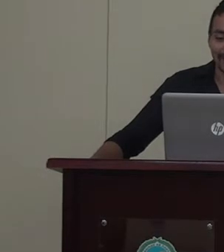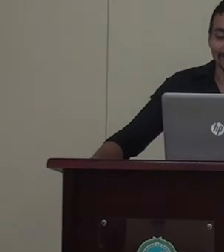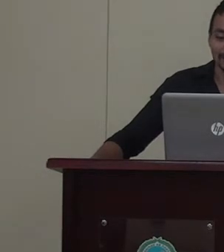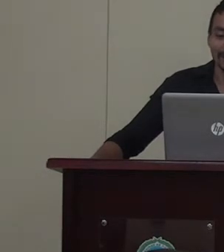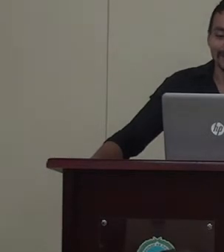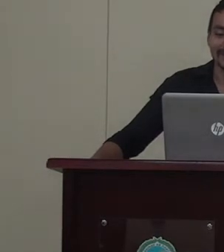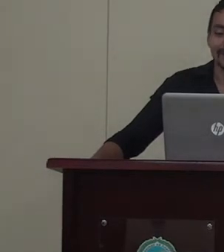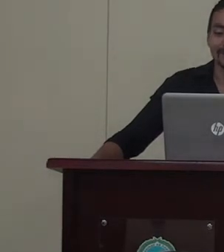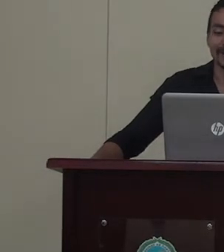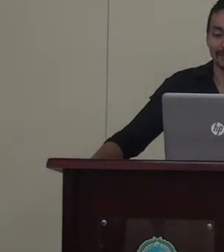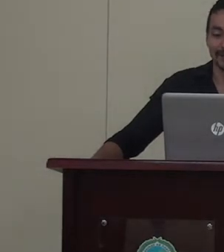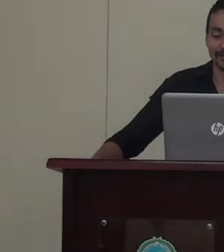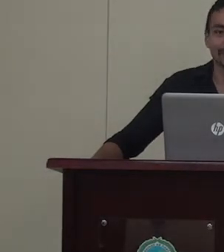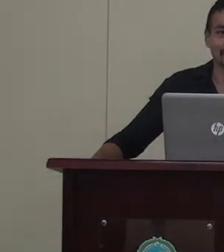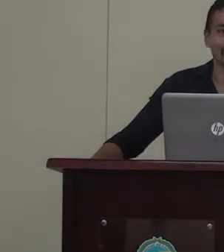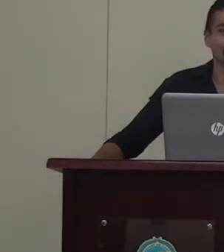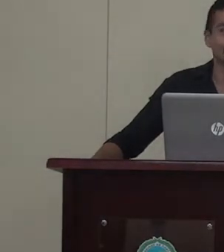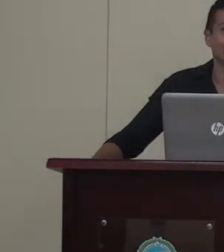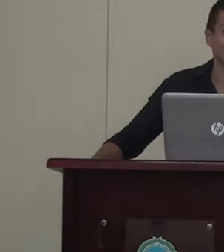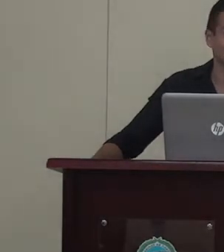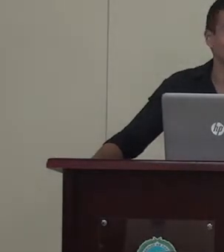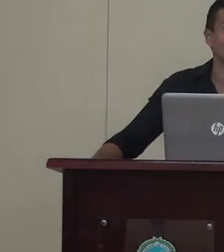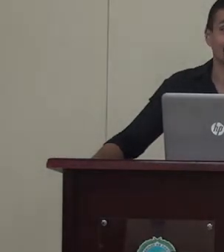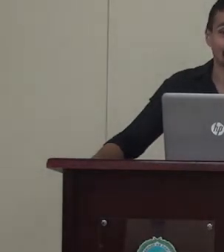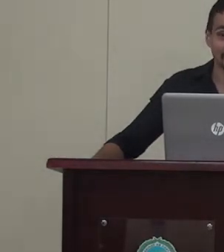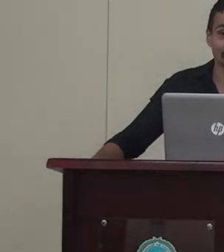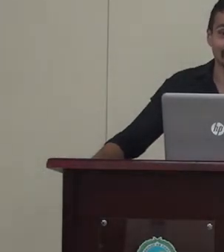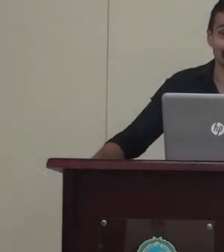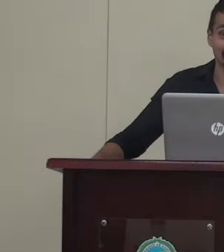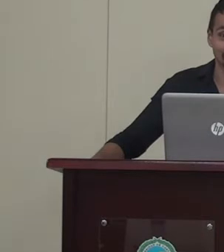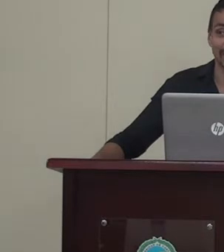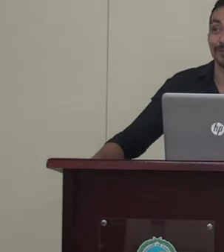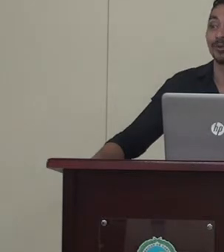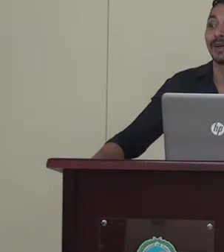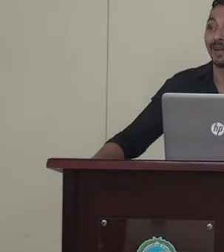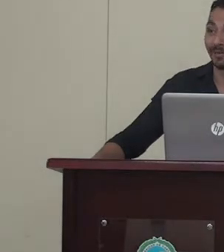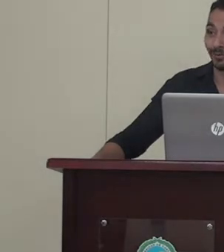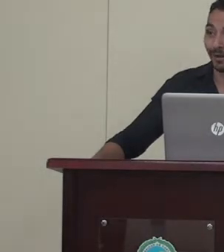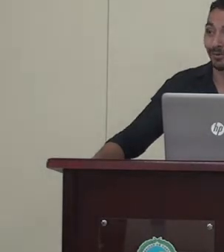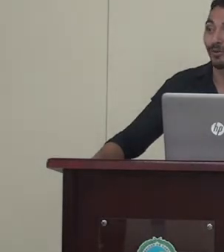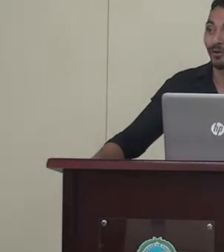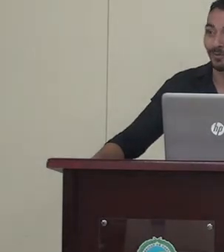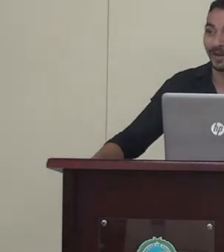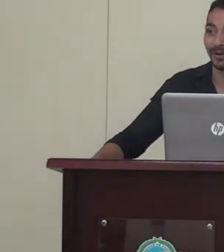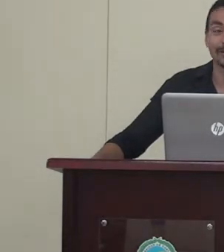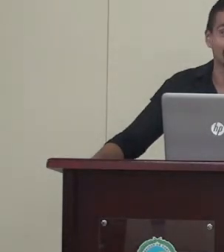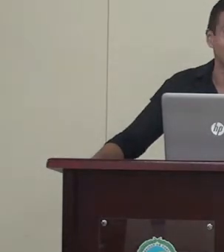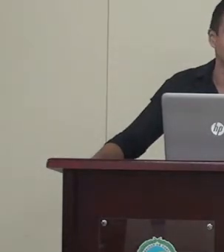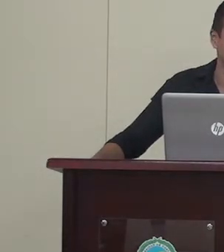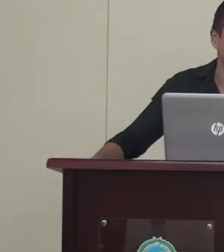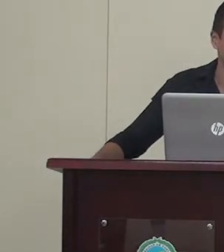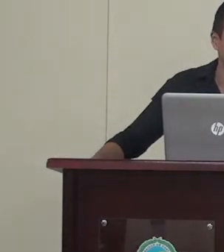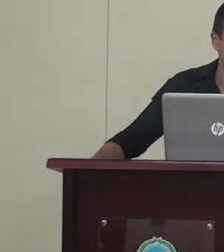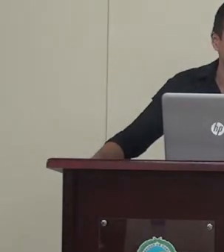Vamos a hablar normalmente se habla de planificación lingüística, política de lingüística de lenguas minoritarias, por ejemplo, de la regulación o del manejo de